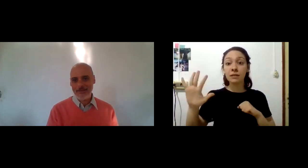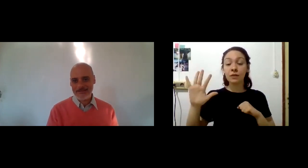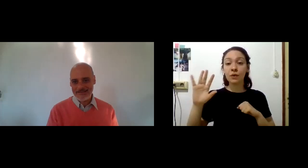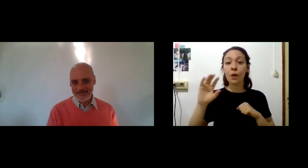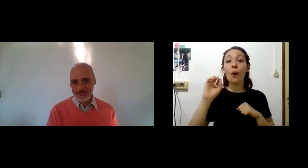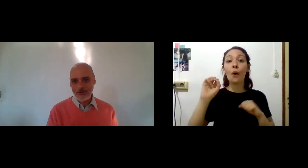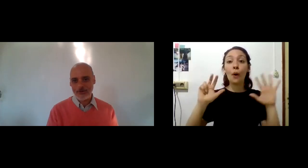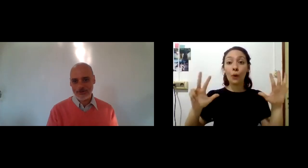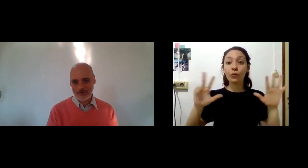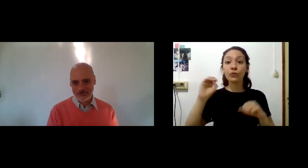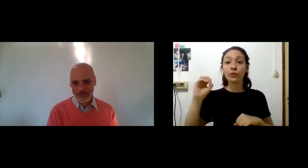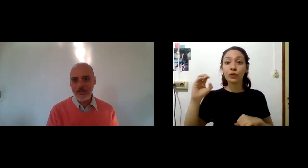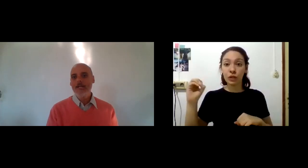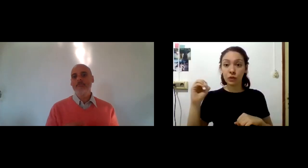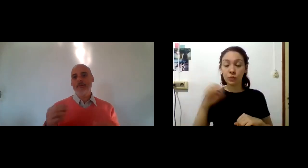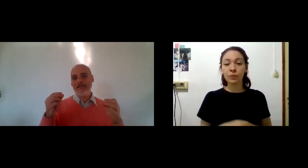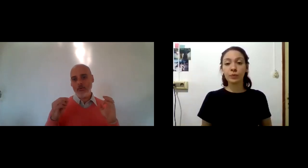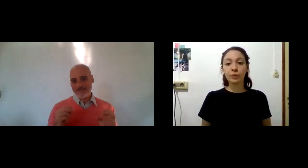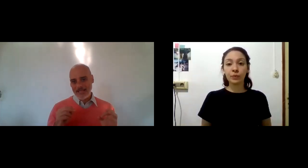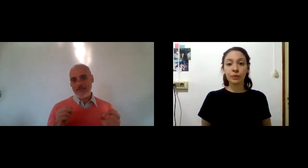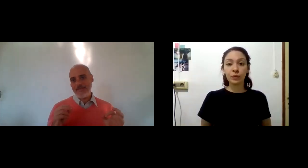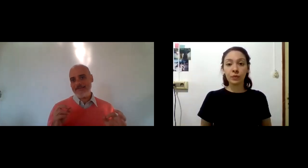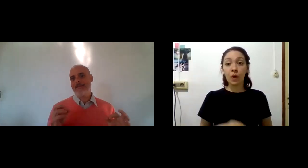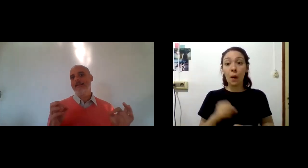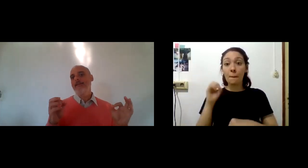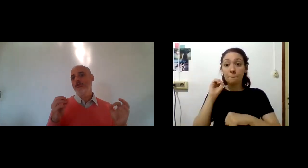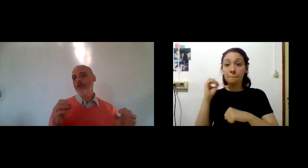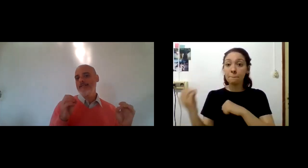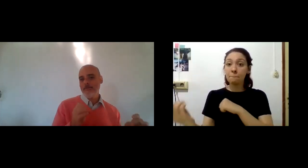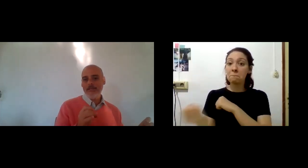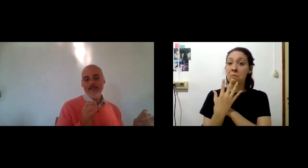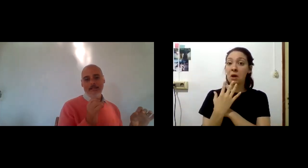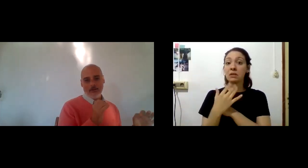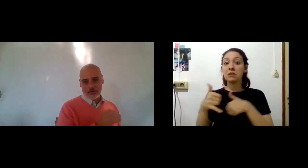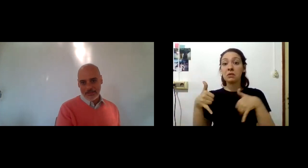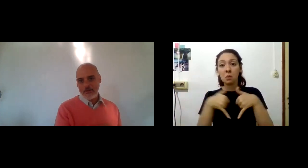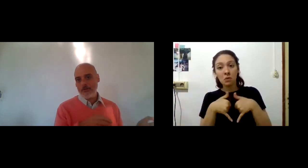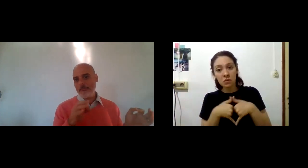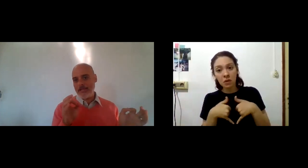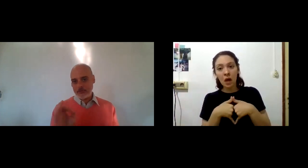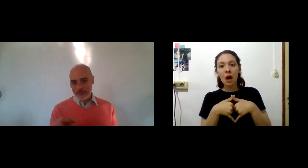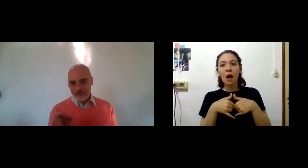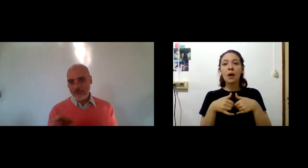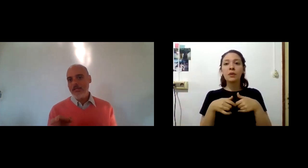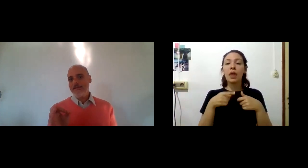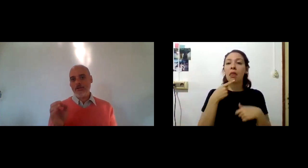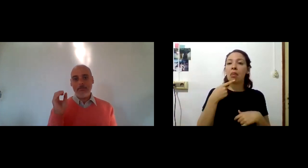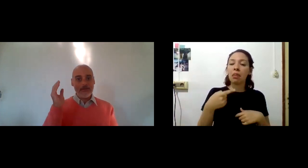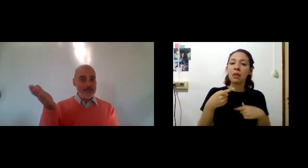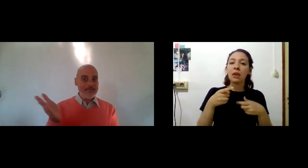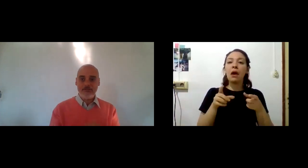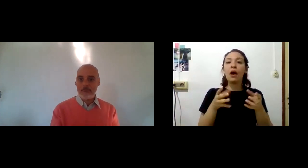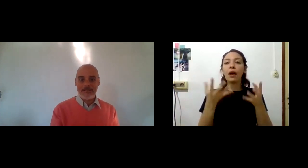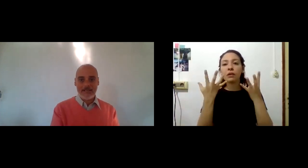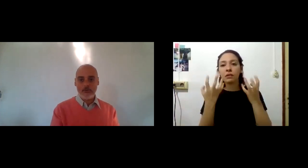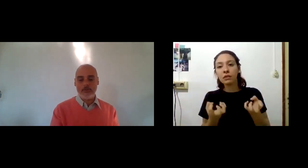097 325 800. Me mandan un WhatsApp y me dicen, no recibí el correo de la TWILSU, y yo les mando